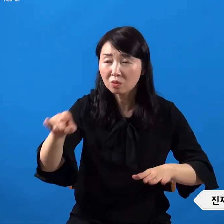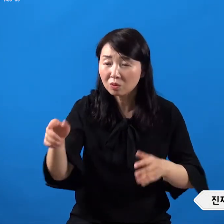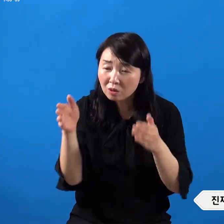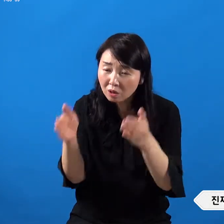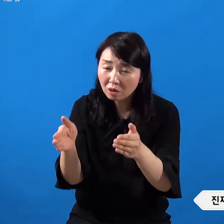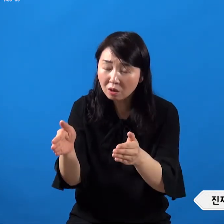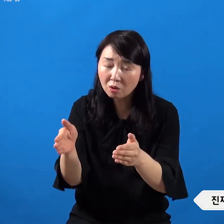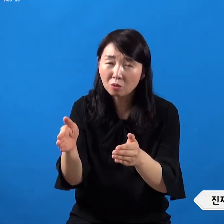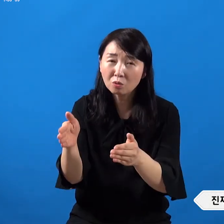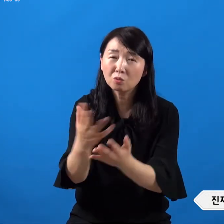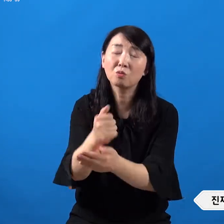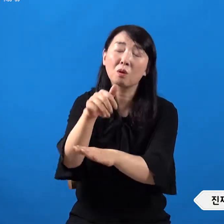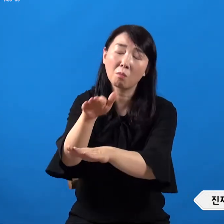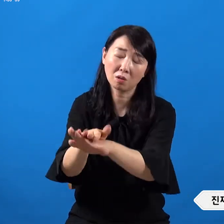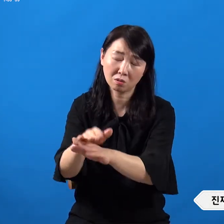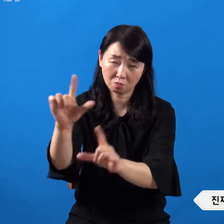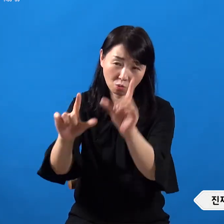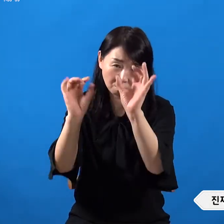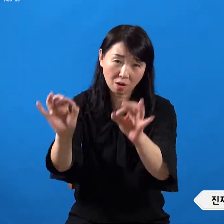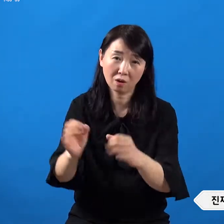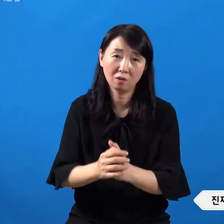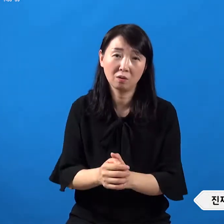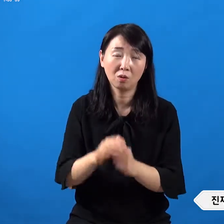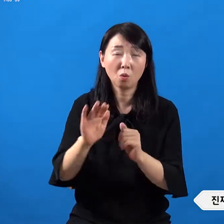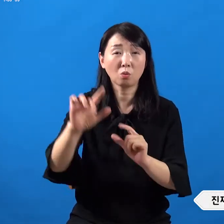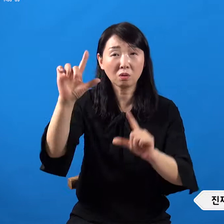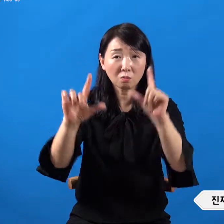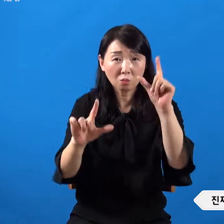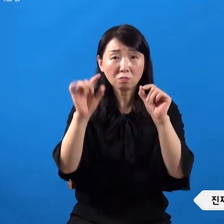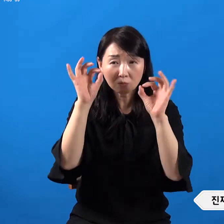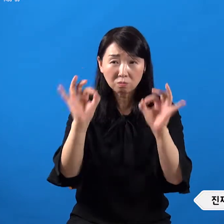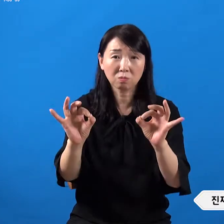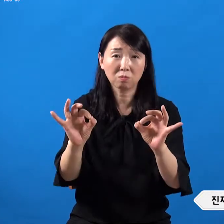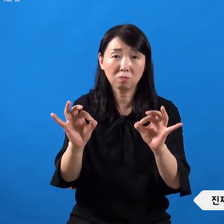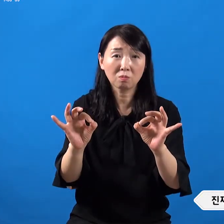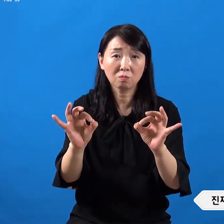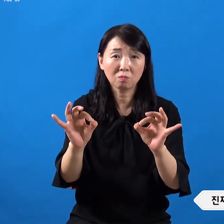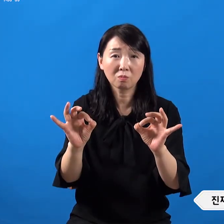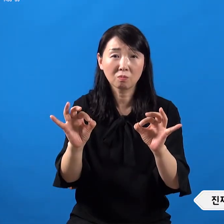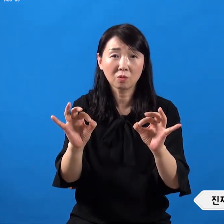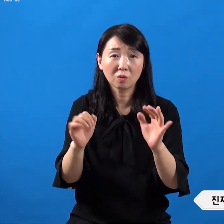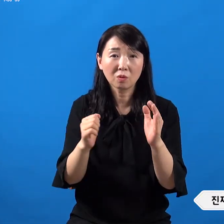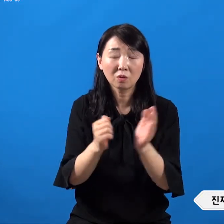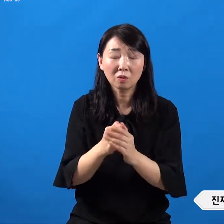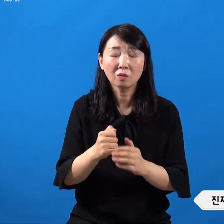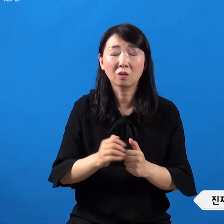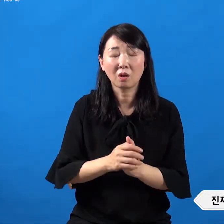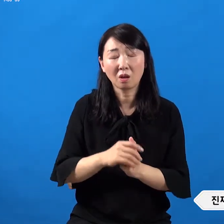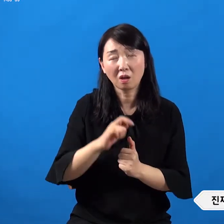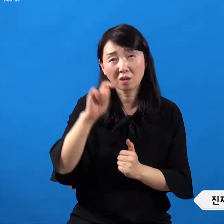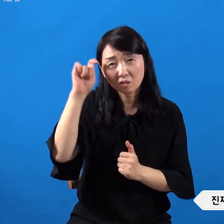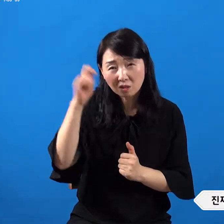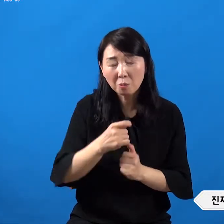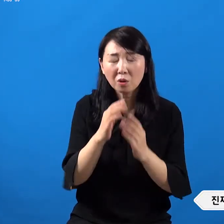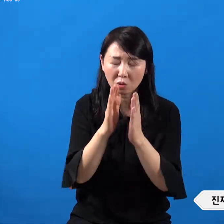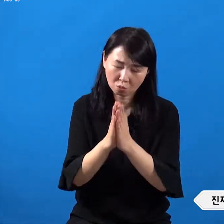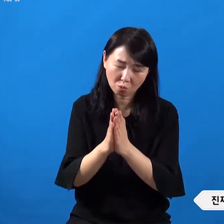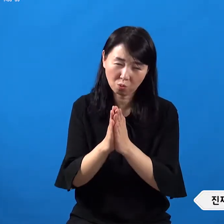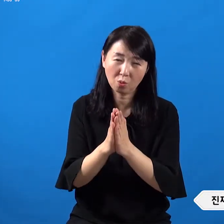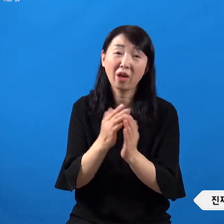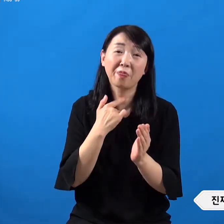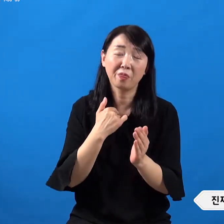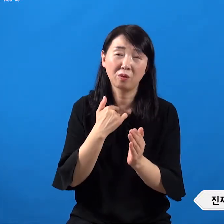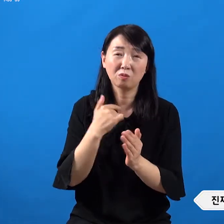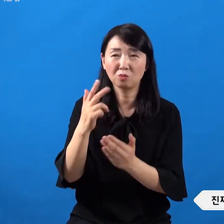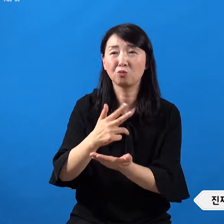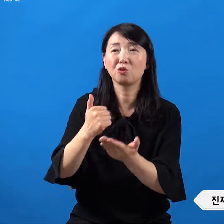향해 주님 만지시는 장면을 봅니다. 오늘 이 장면을 바라보면서 그렇게 새벽 오이려 미명에